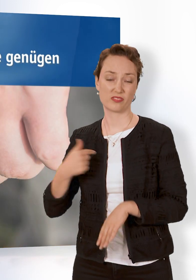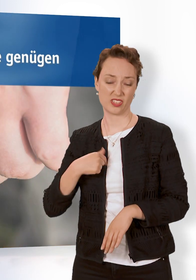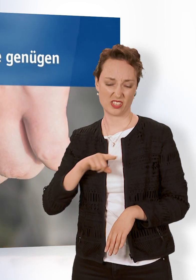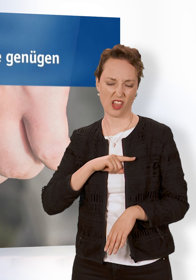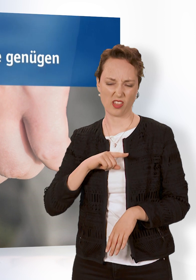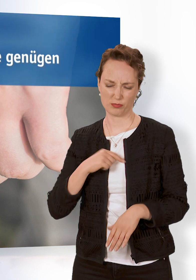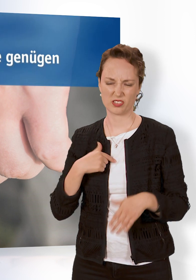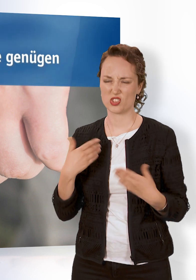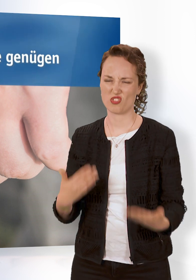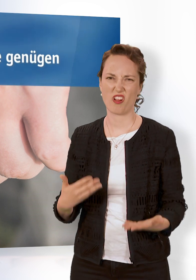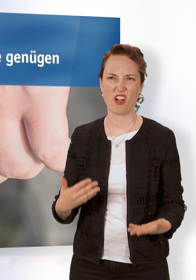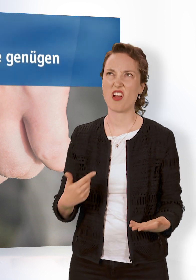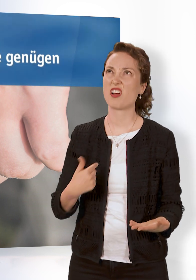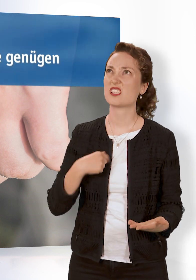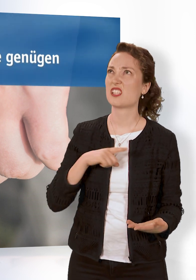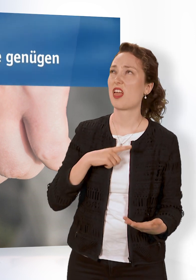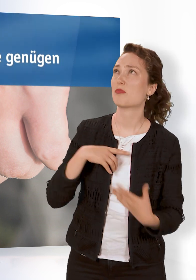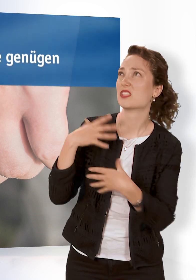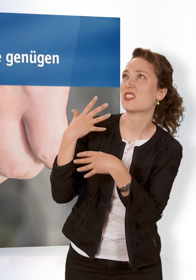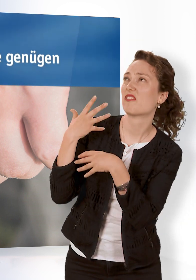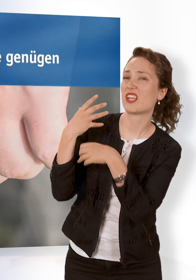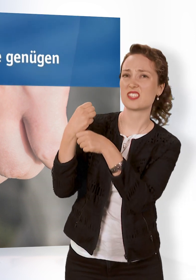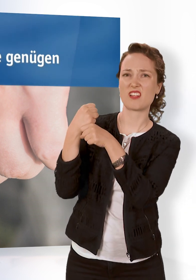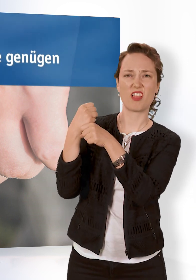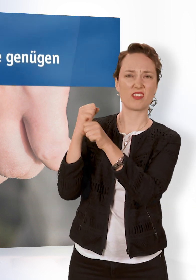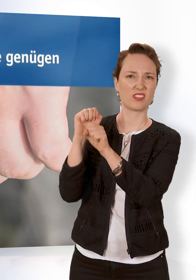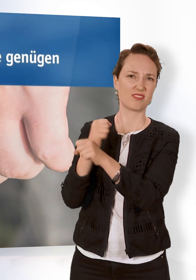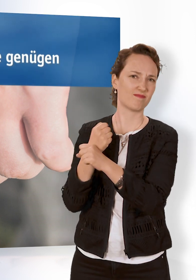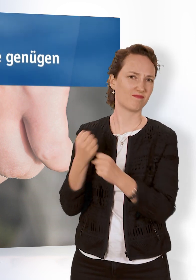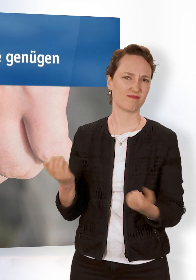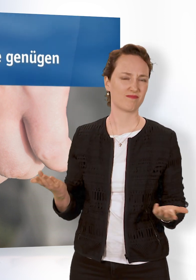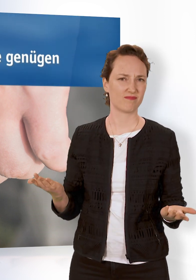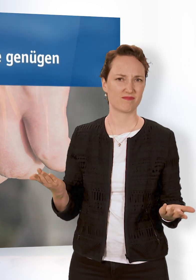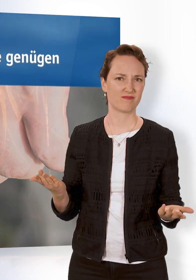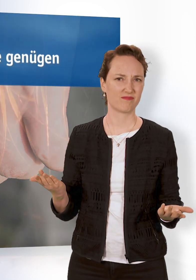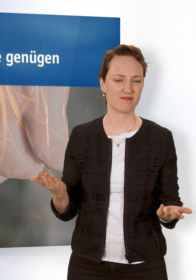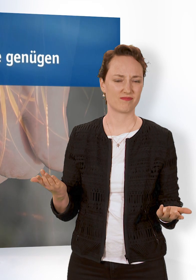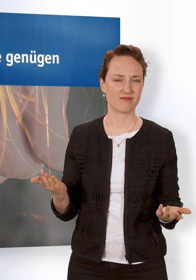Wir sind zu schwach, um uns noch festzuhalten.